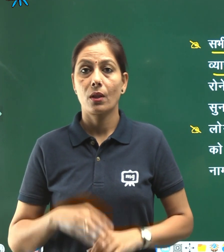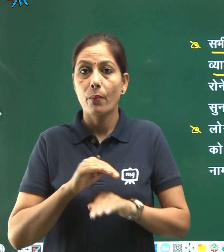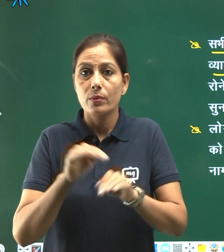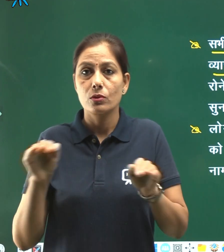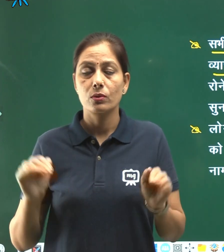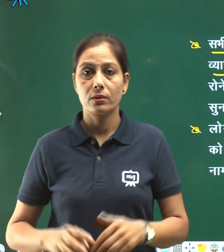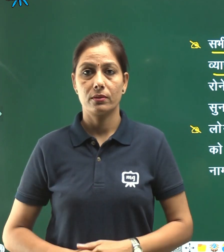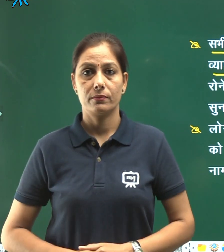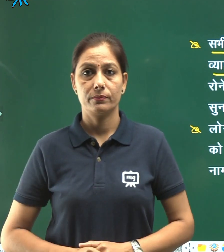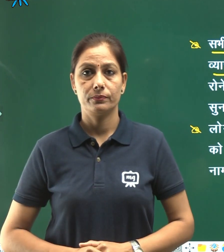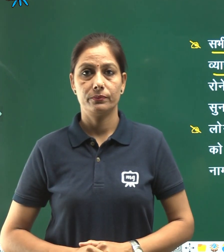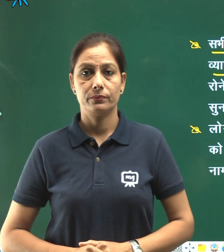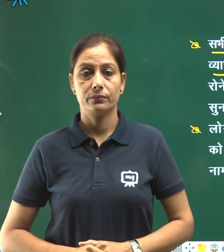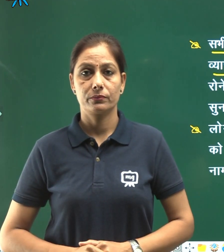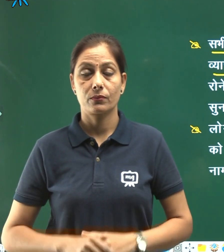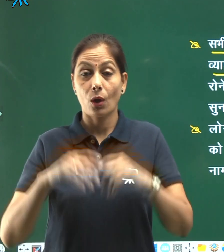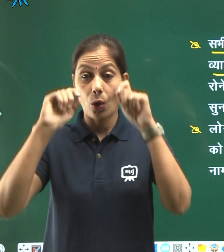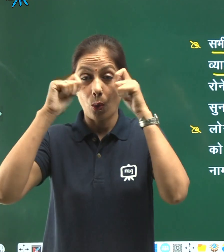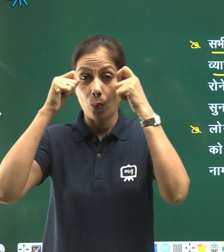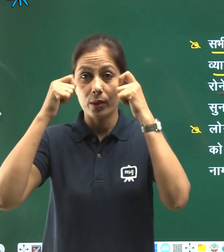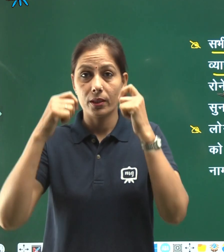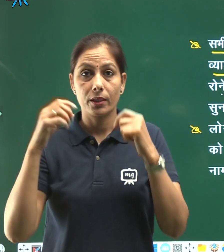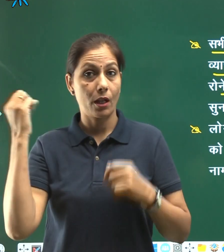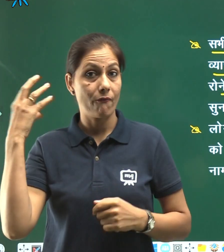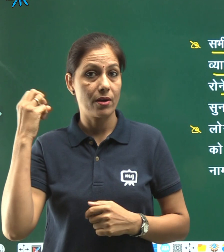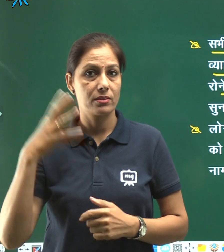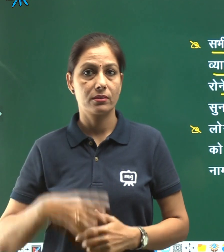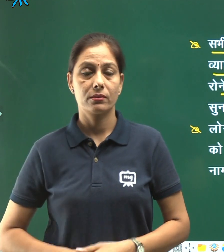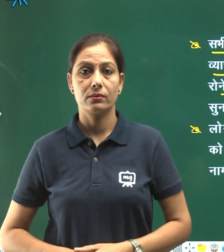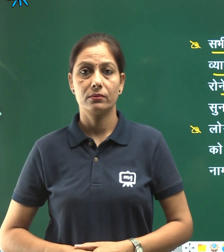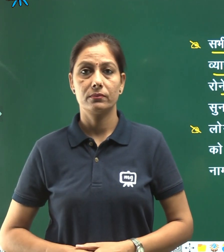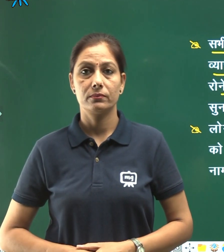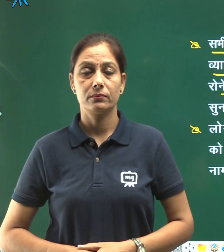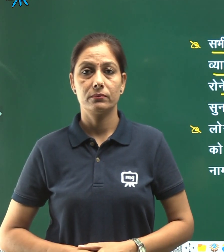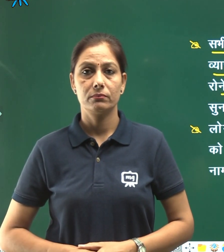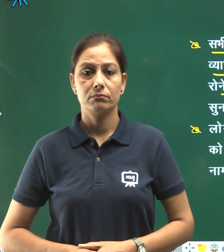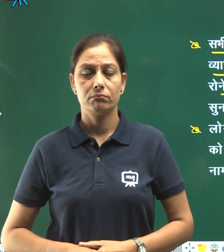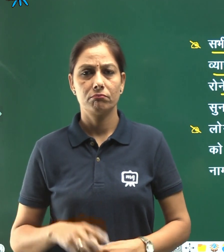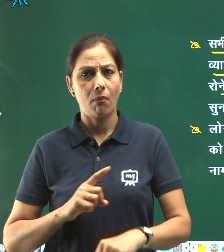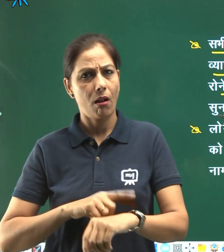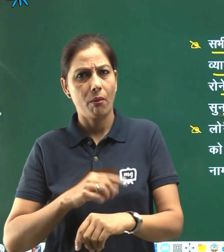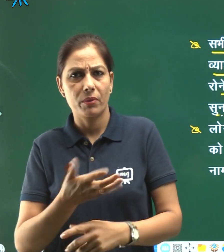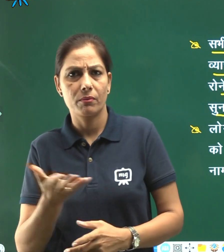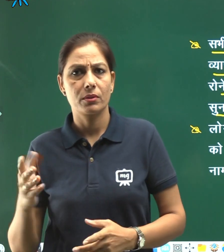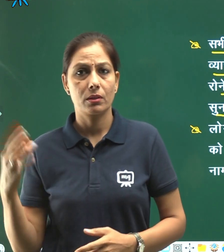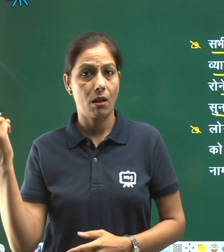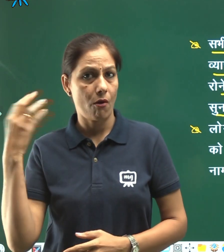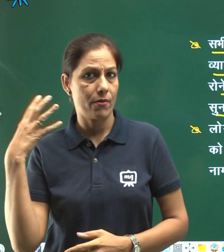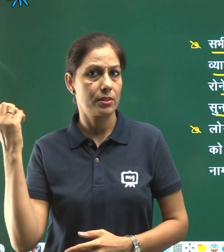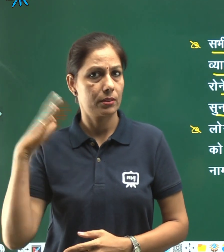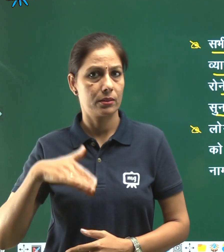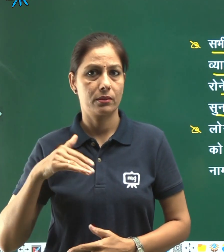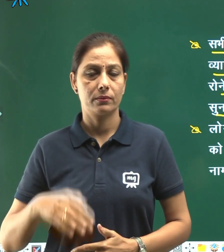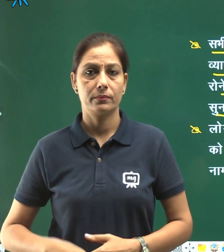बच्चों की रोने की आवाज कभी कभी सुनाई पड़ती थी।